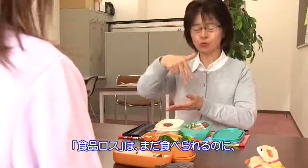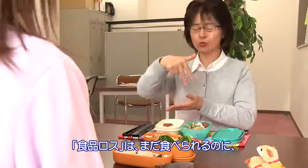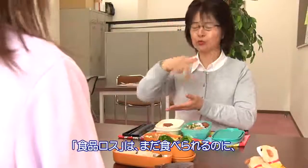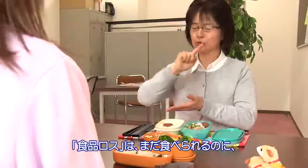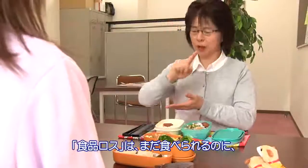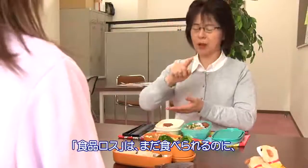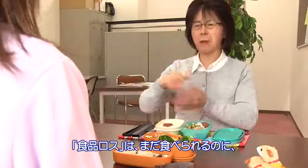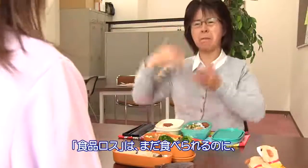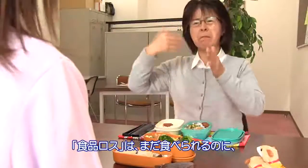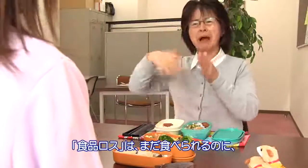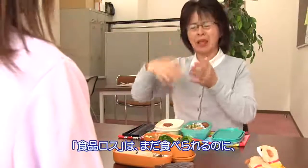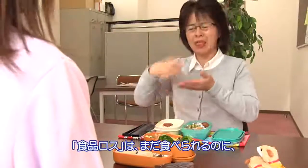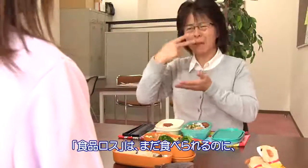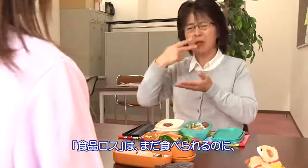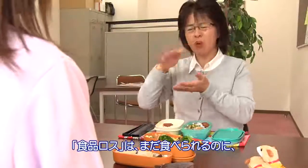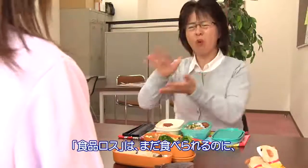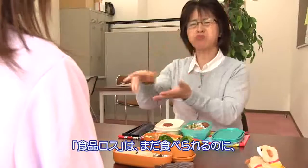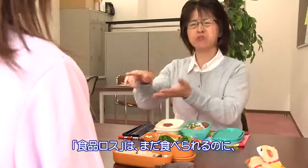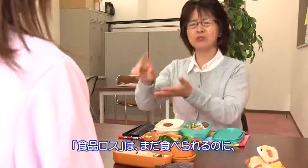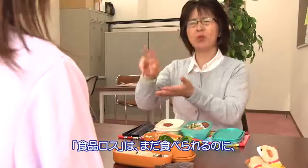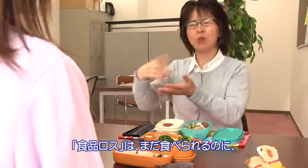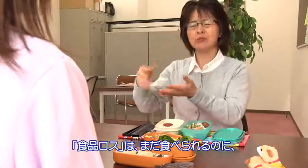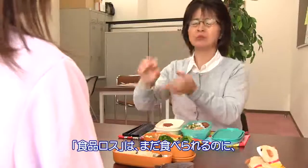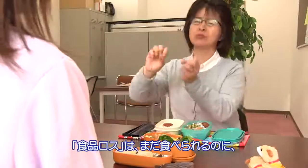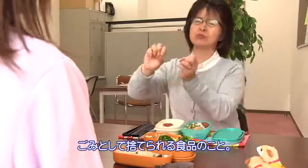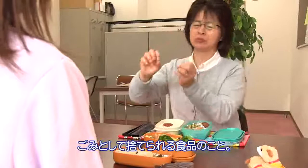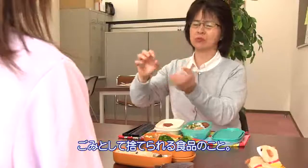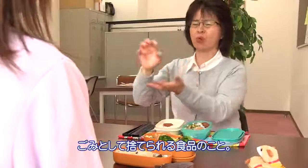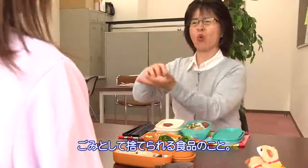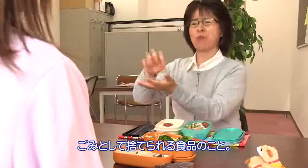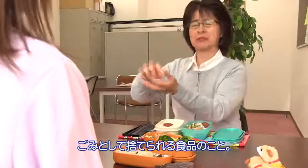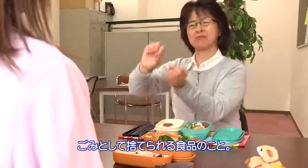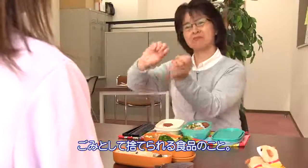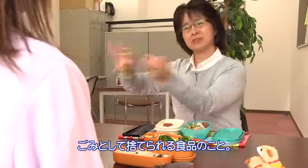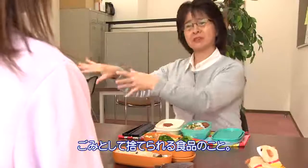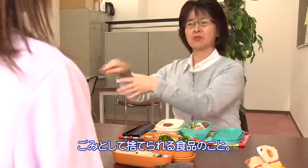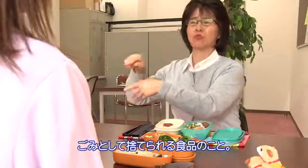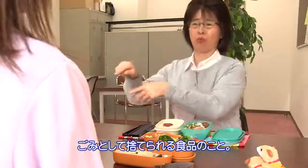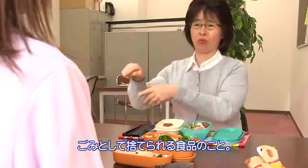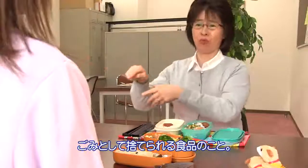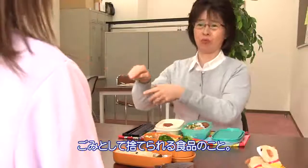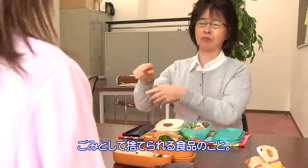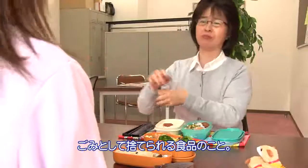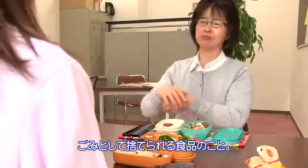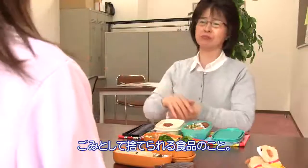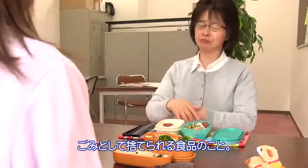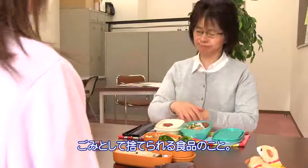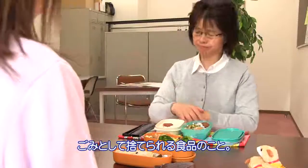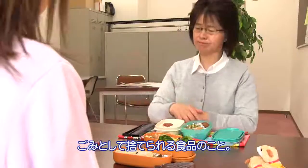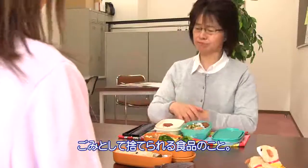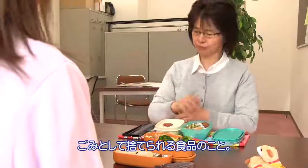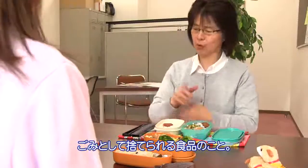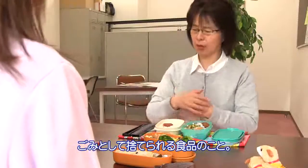食品ロスはまだ食べられるのにゴミとして捨てられる食品の